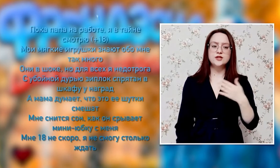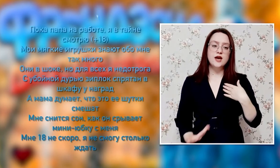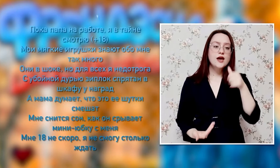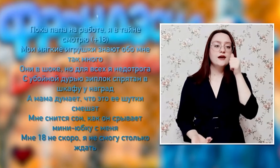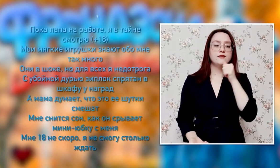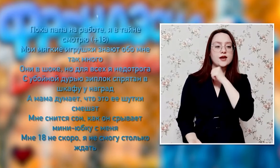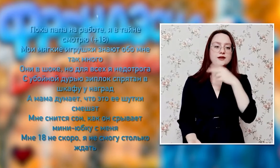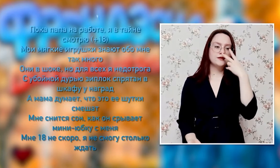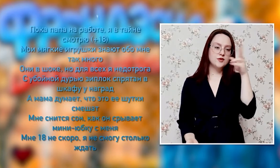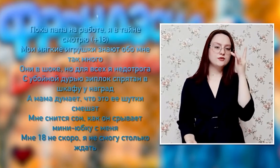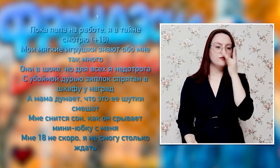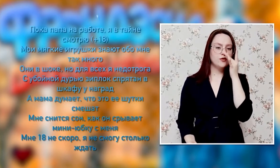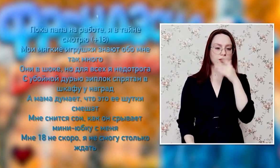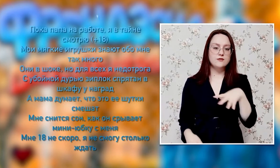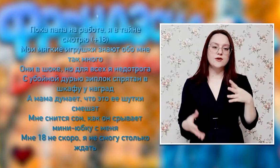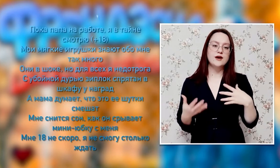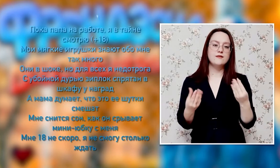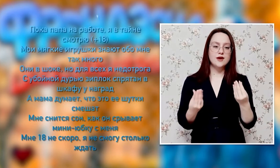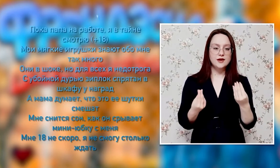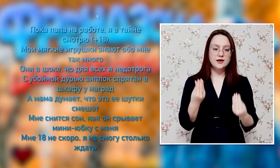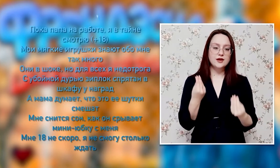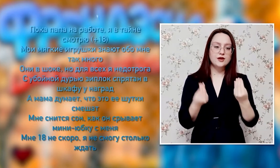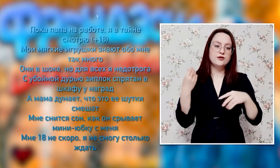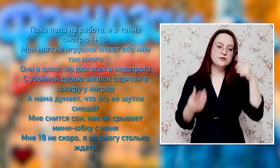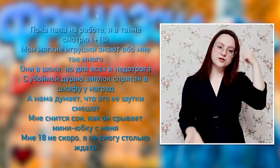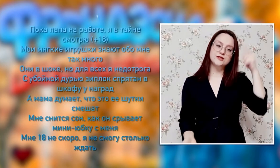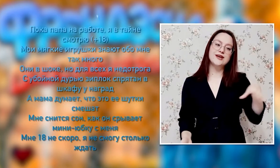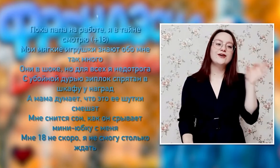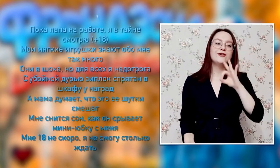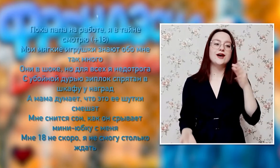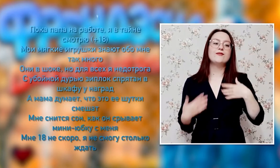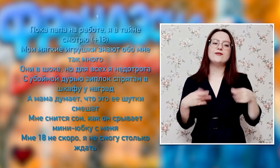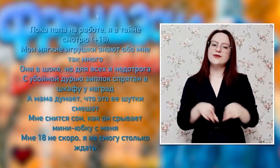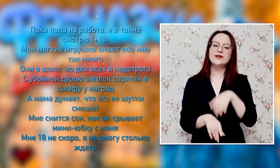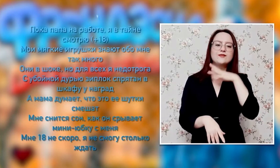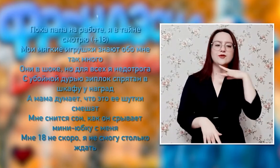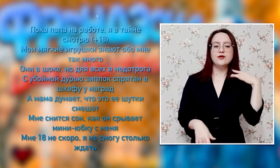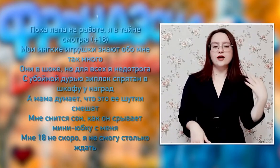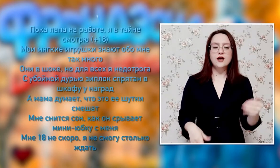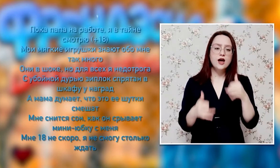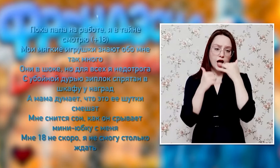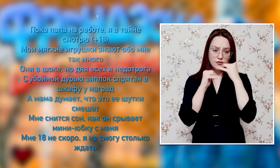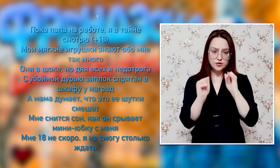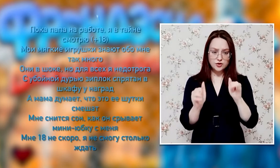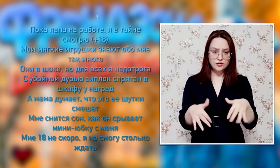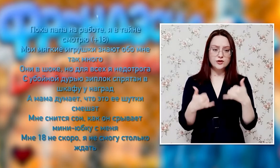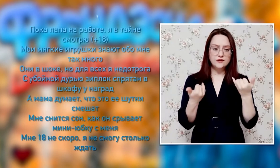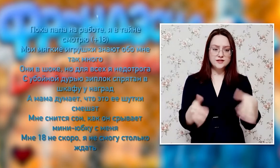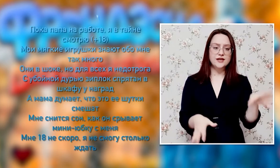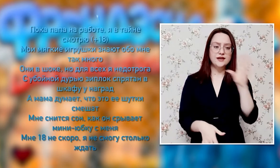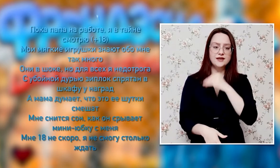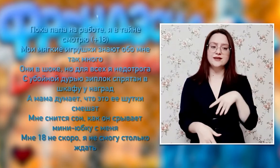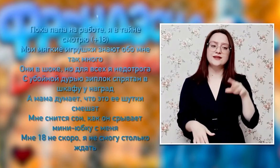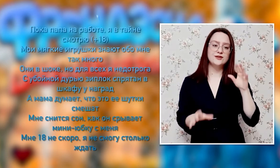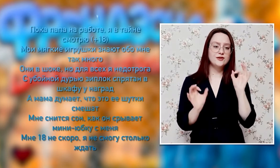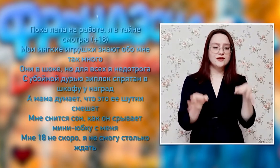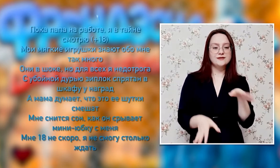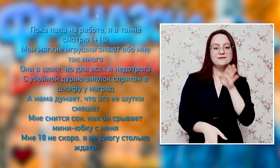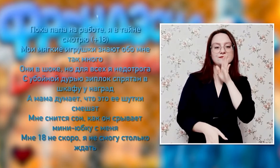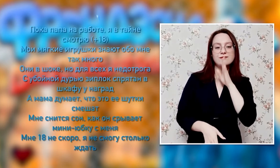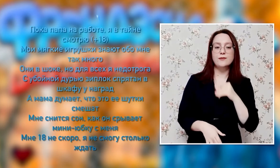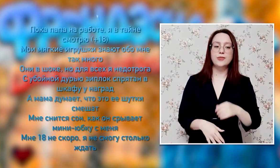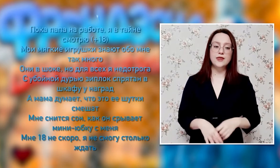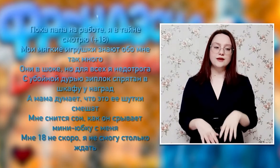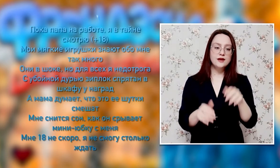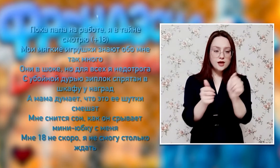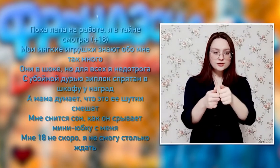на работе, я втайне смотрю порно. Мои мягкие игрушки знают обо мне так много. Они в шоке, но для всех я не